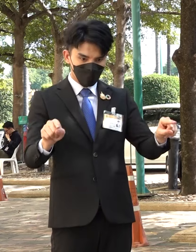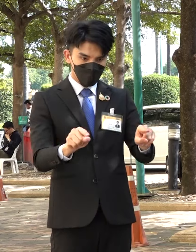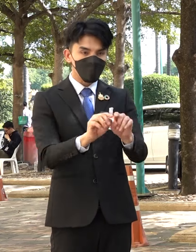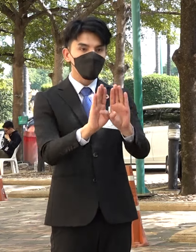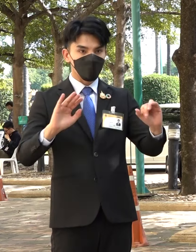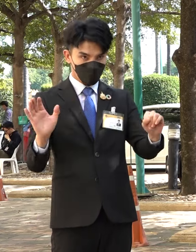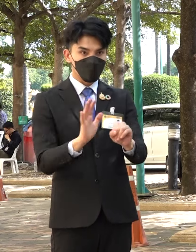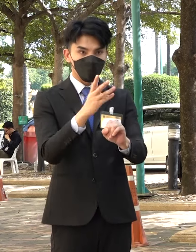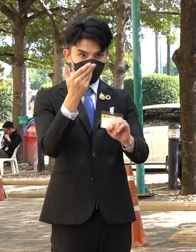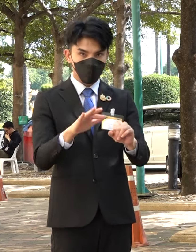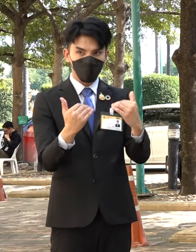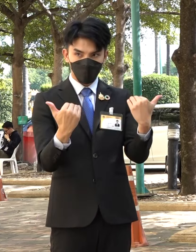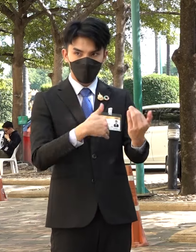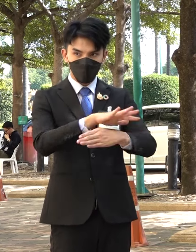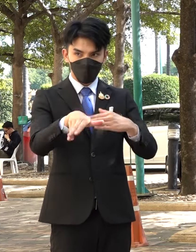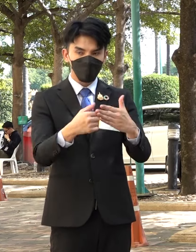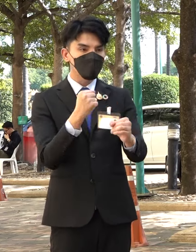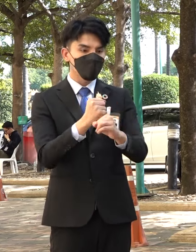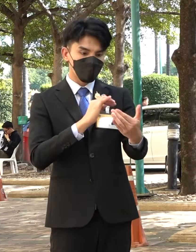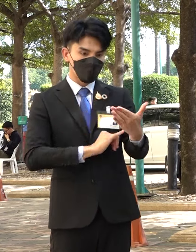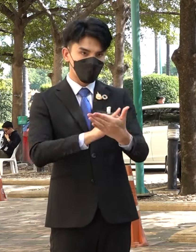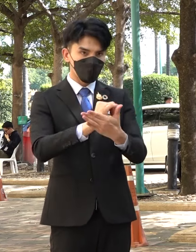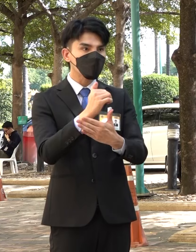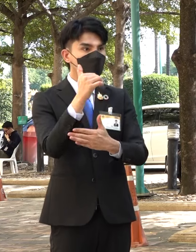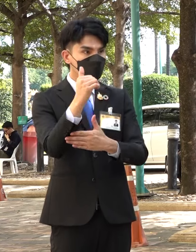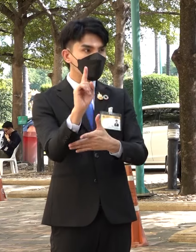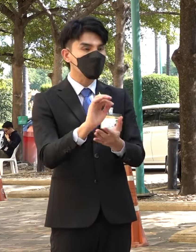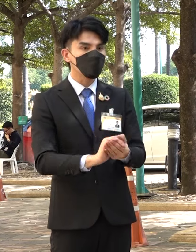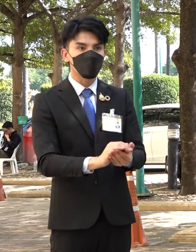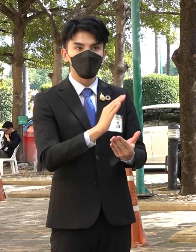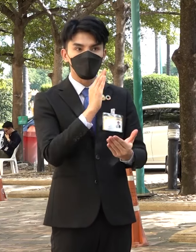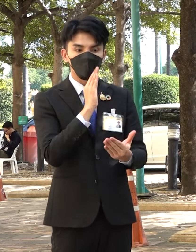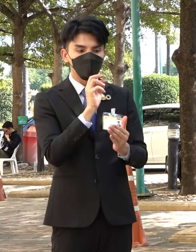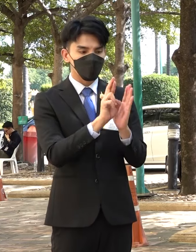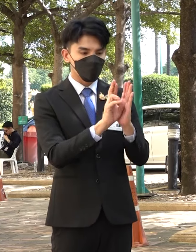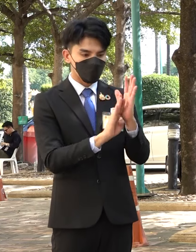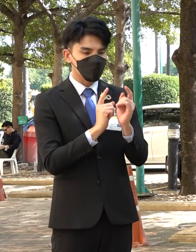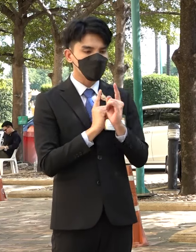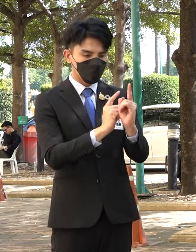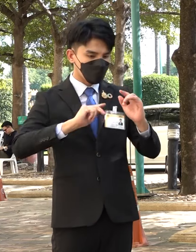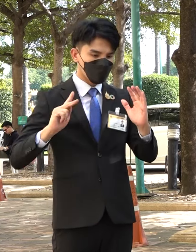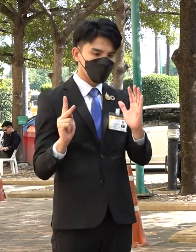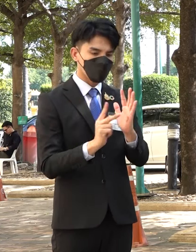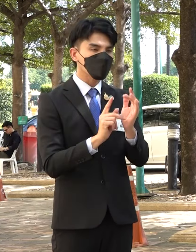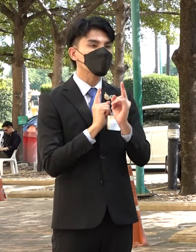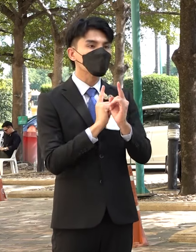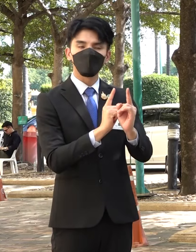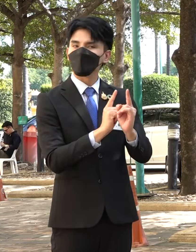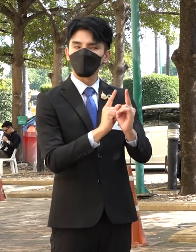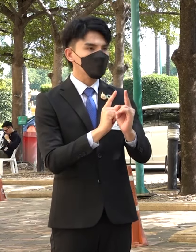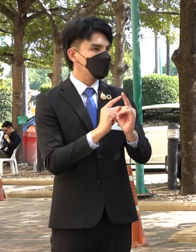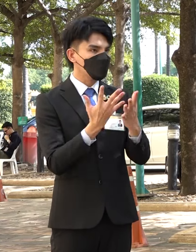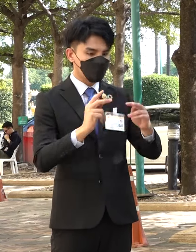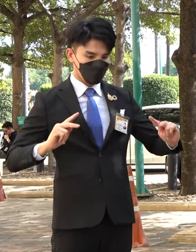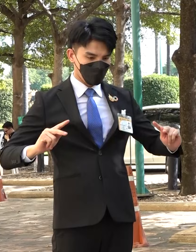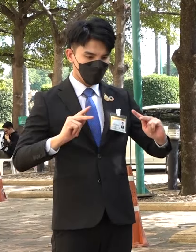ถ้วนนะครับแล้วก็ยังสามารถดำเนินการได้ถูกต้องหรือไม่ถ้าหากว่าไม่เป็นไปตามระเบียบหรือว่ากติกาที่เราตั้งไว้ทางกระทรวง